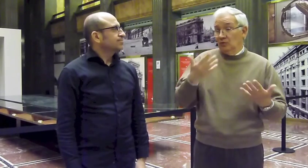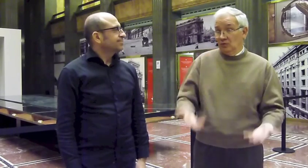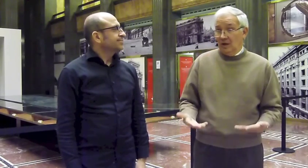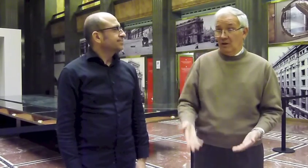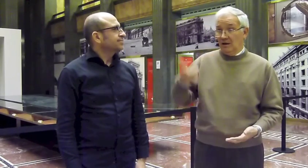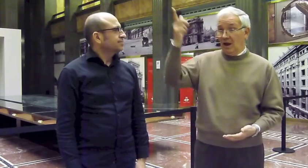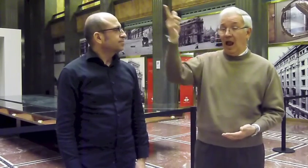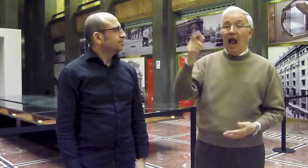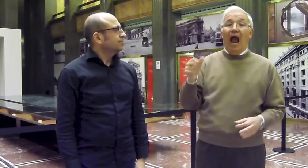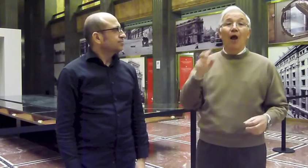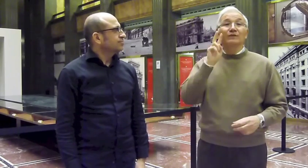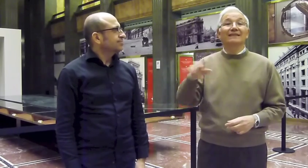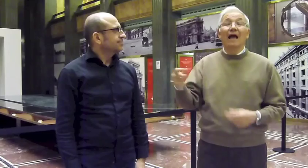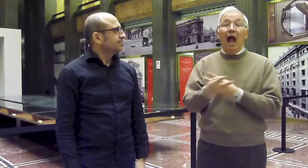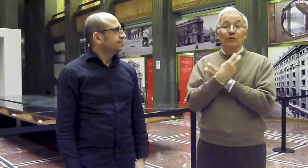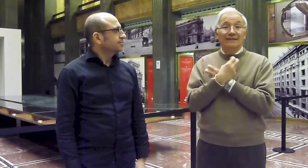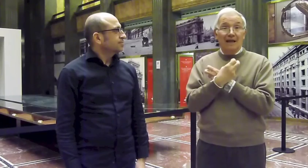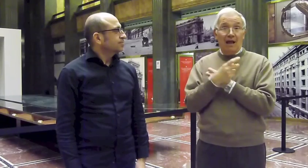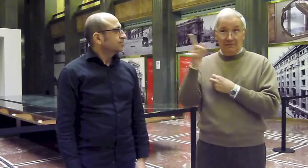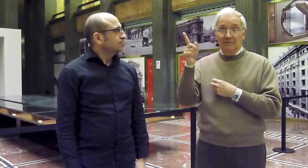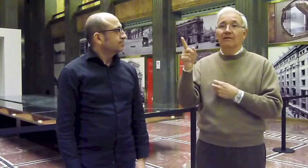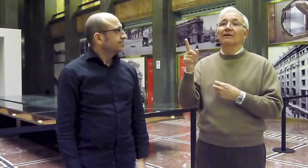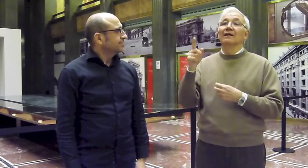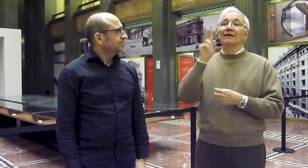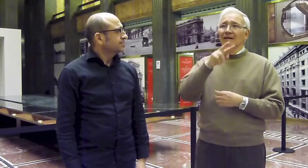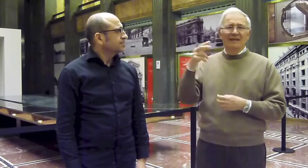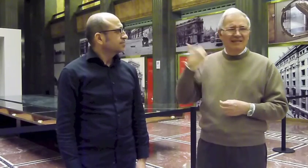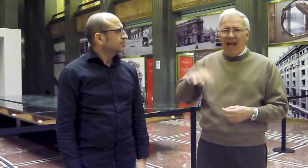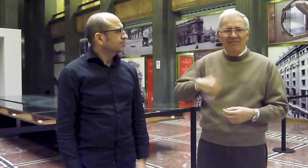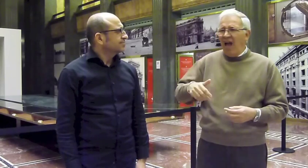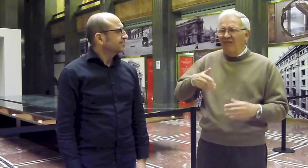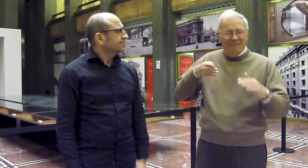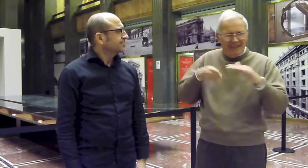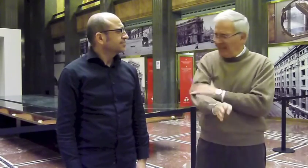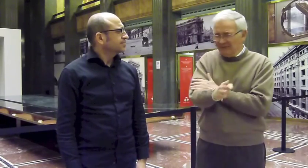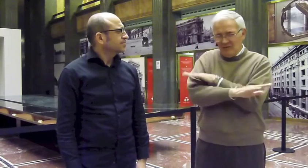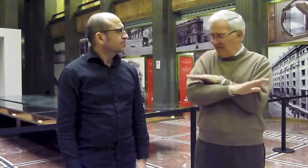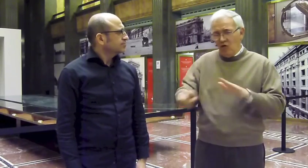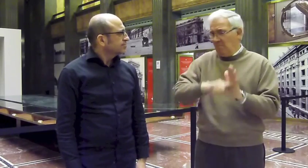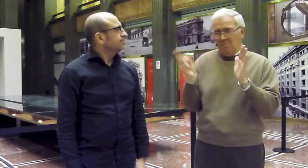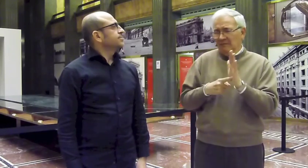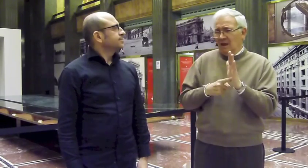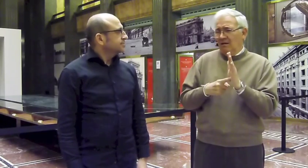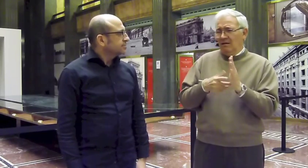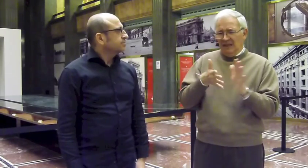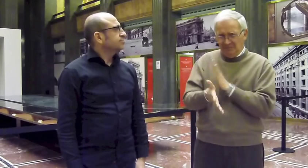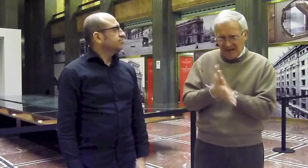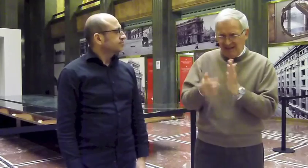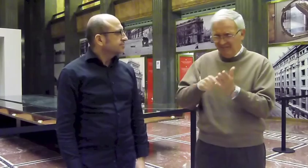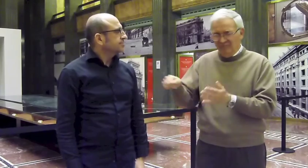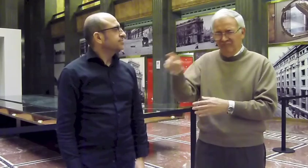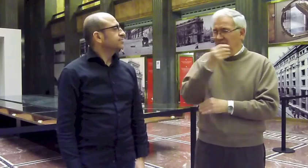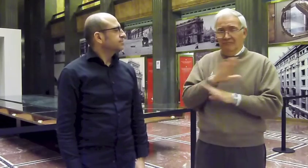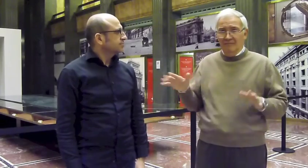seguir reivindicando que en otros países, como es el caso de Austria, en los museos son totalmente